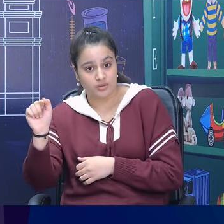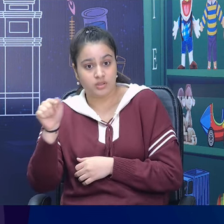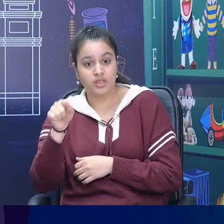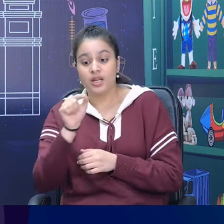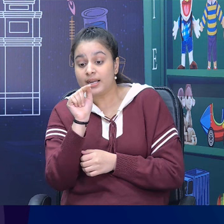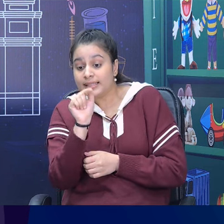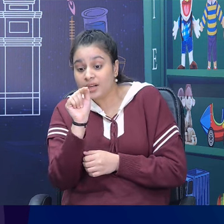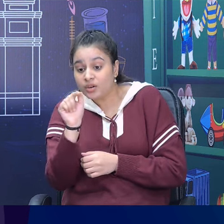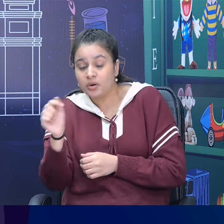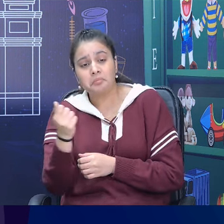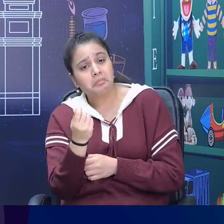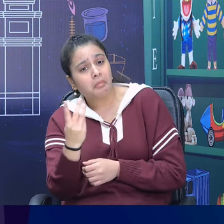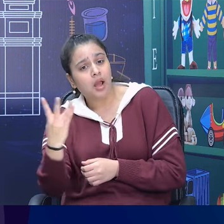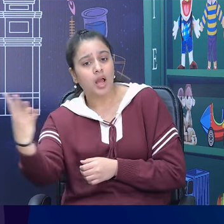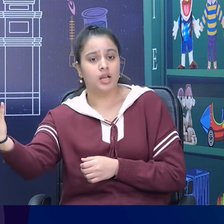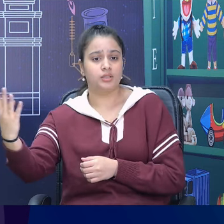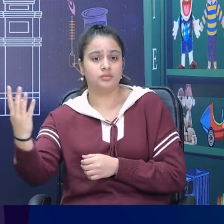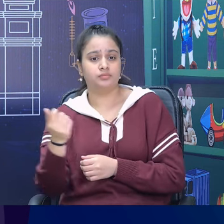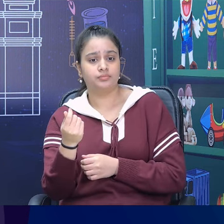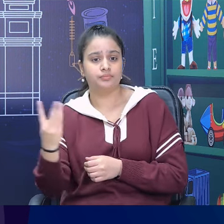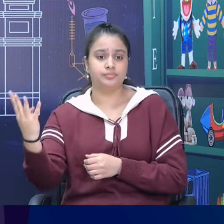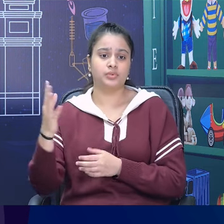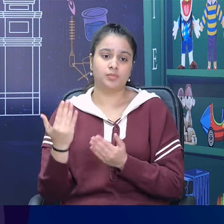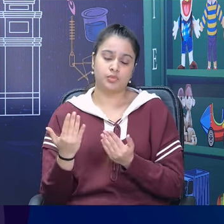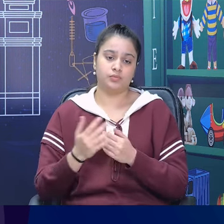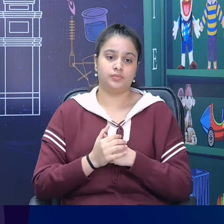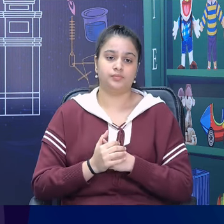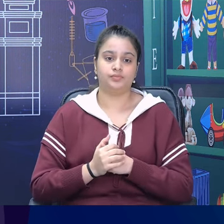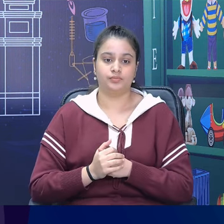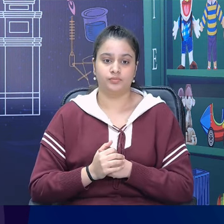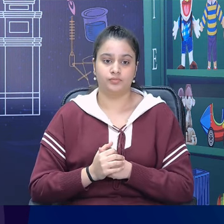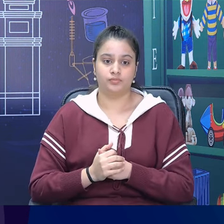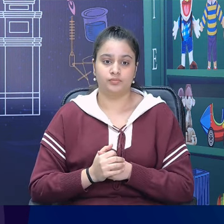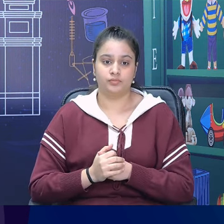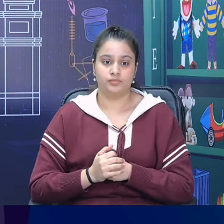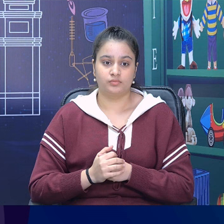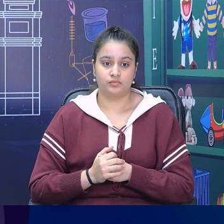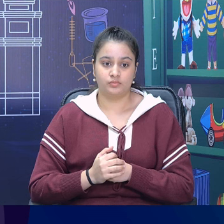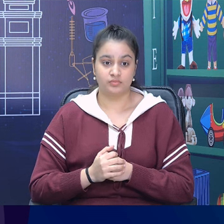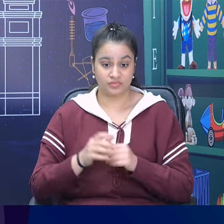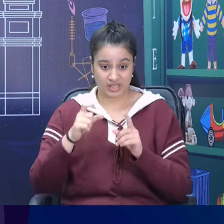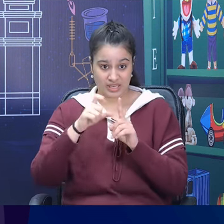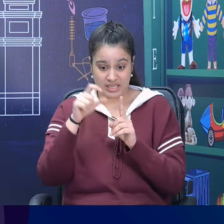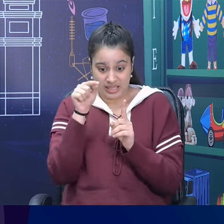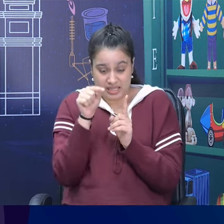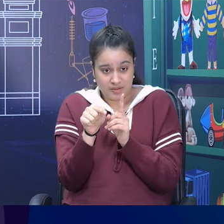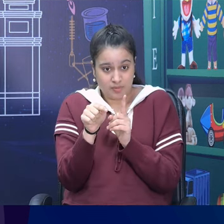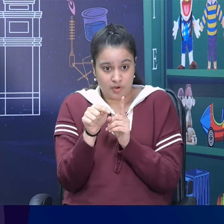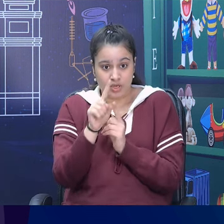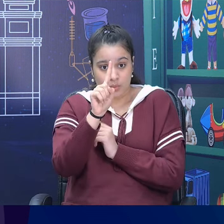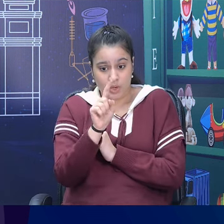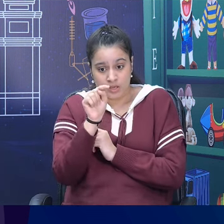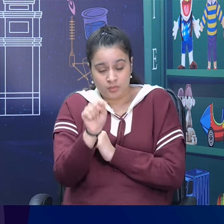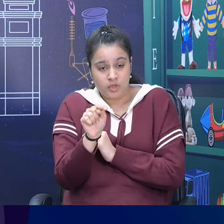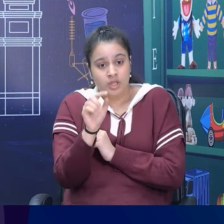और सो ऑन आगे तक ये रिपीट हो नहीं होंगे कभी भी और आप देखेंगे डेसीमल प्लेसेस पे जो नंबर हैं वन पॉइंट के बाद डेसीमल के बाद रो है